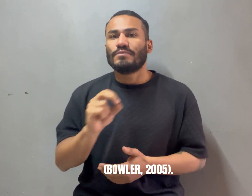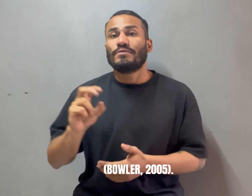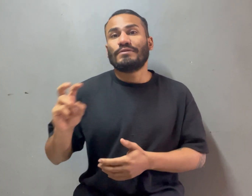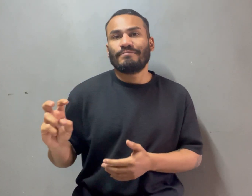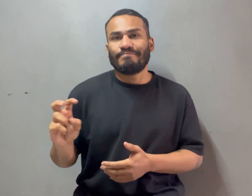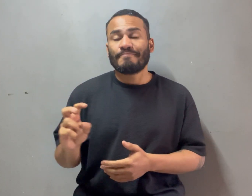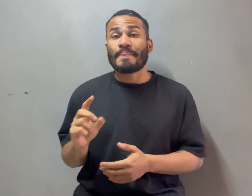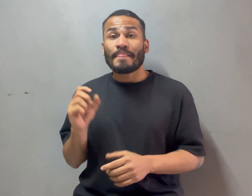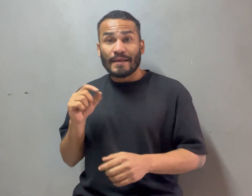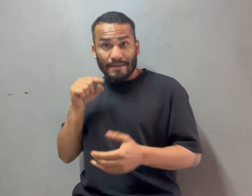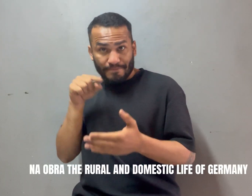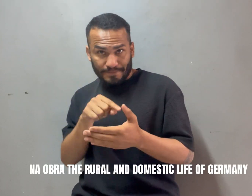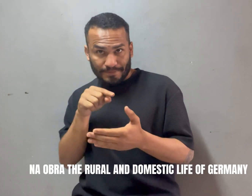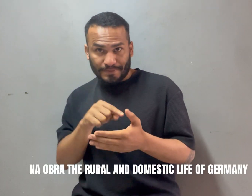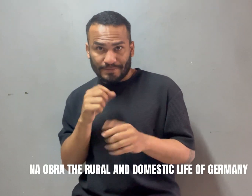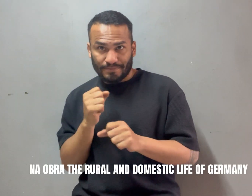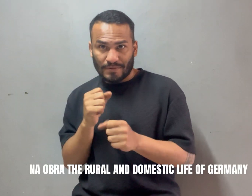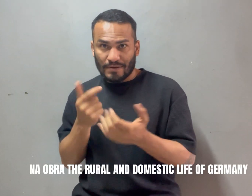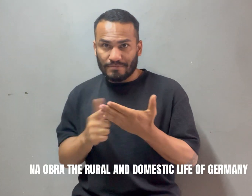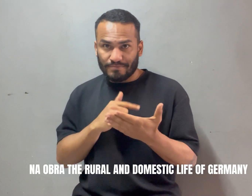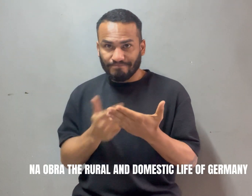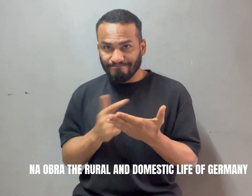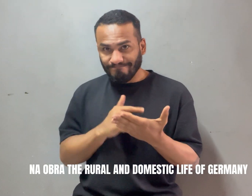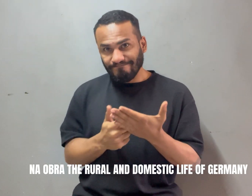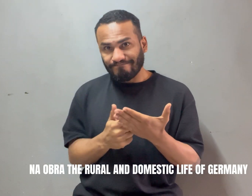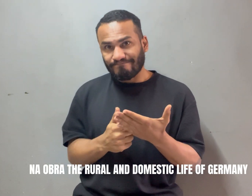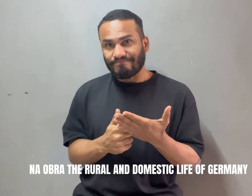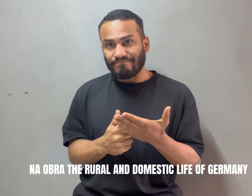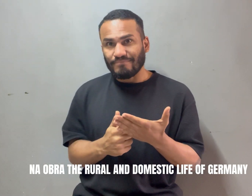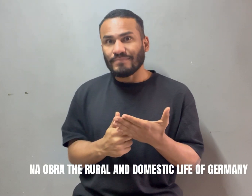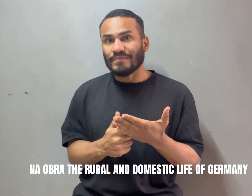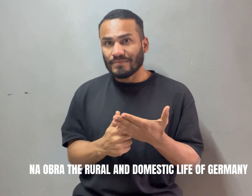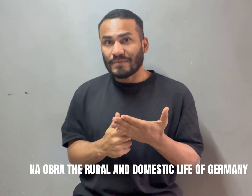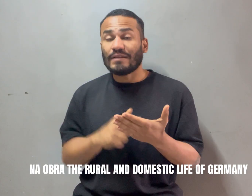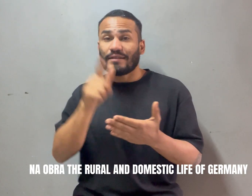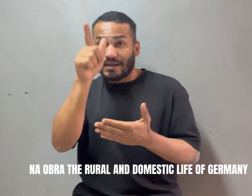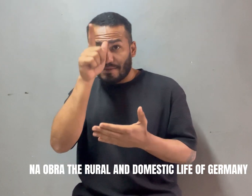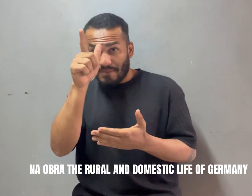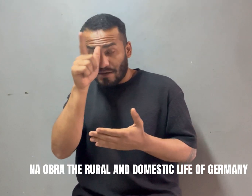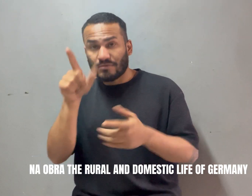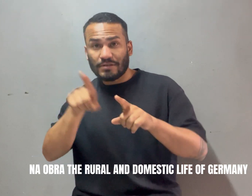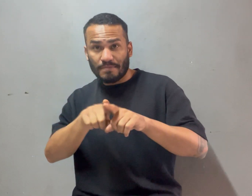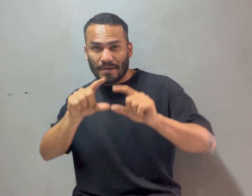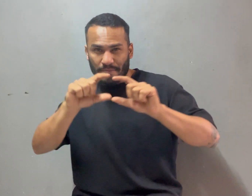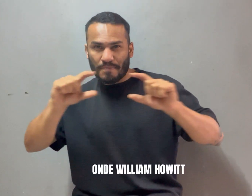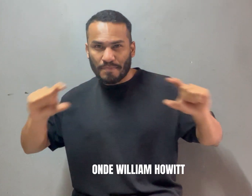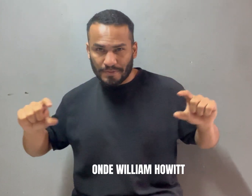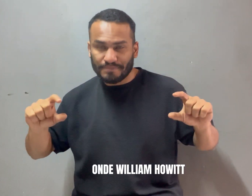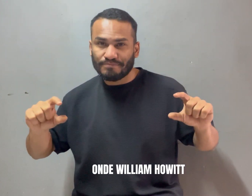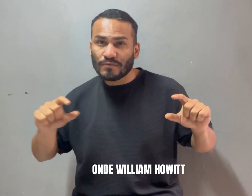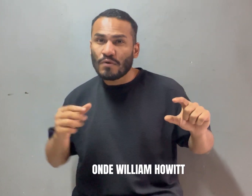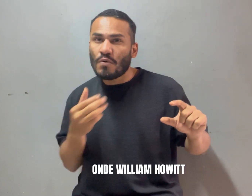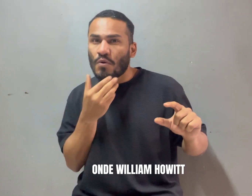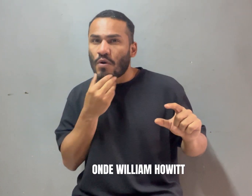2005. Na obra The Rural and Domestic Life of Germany, onde William